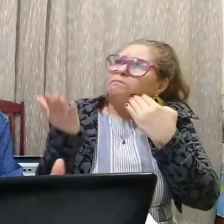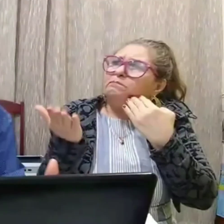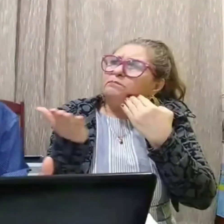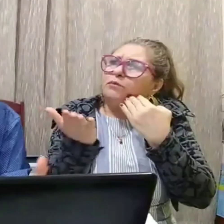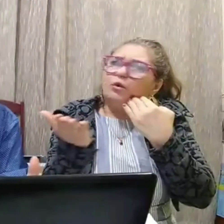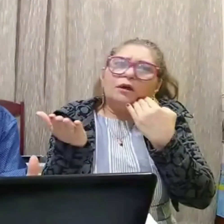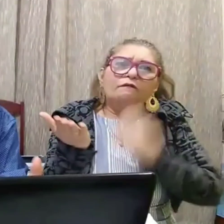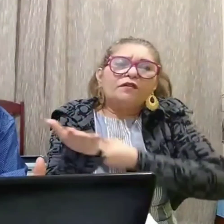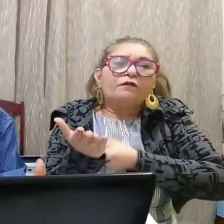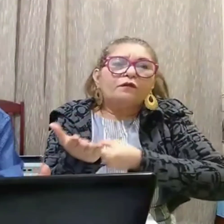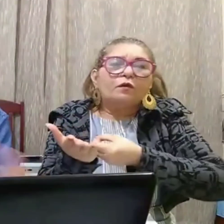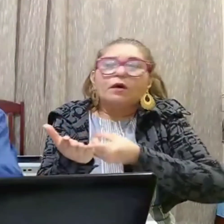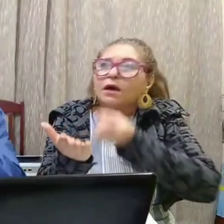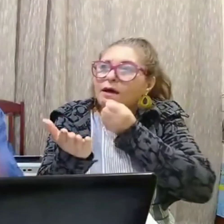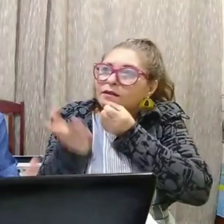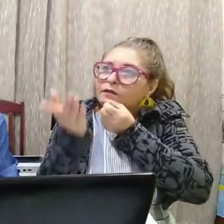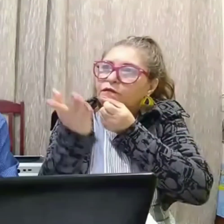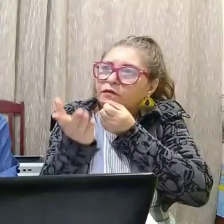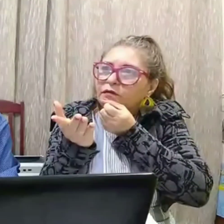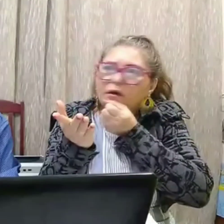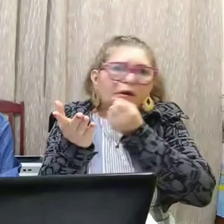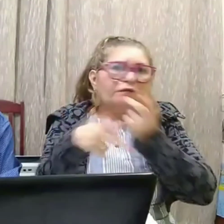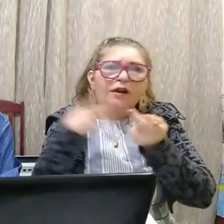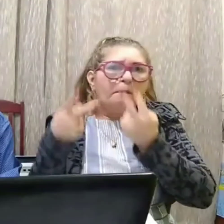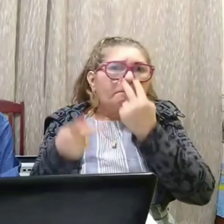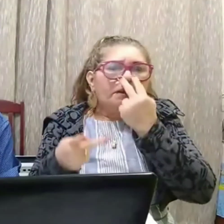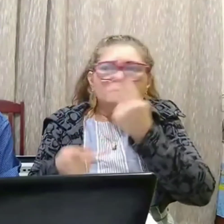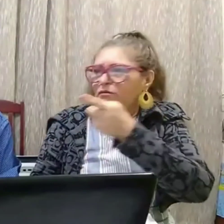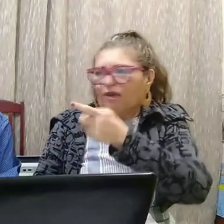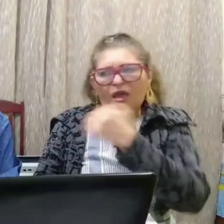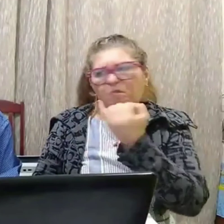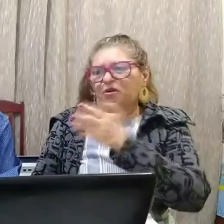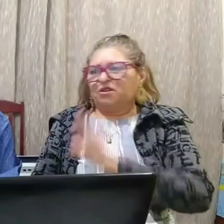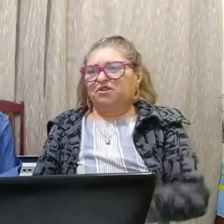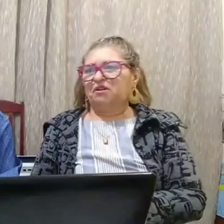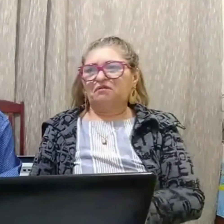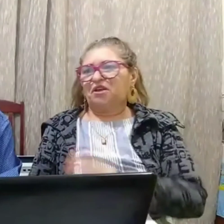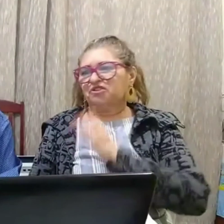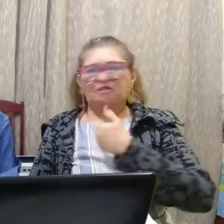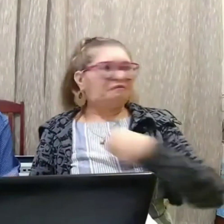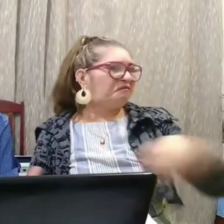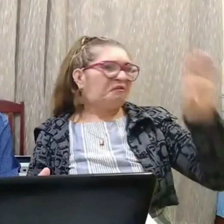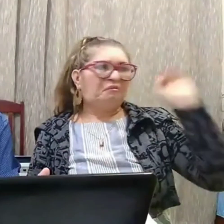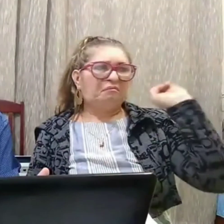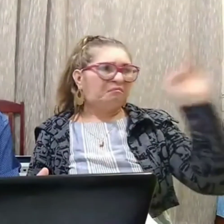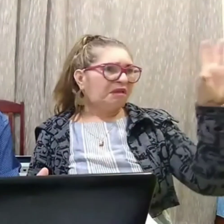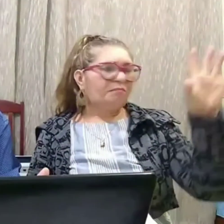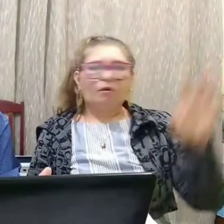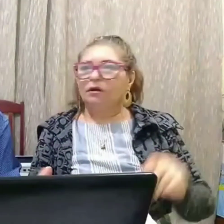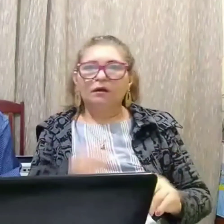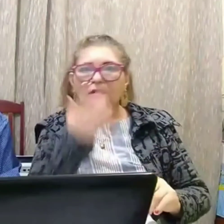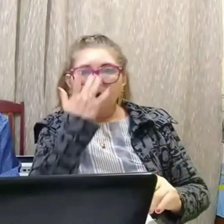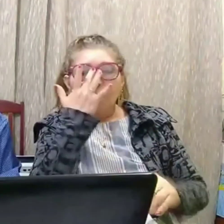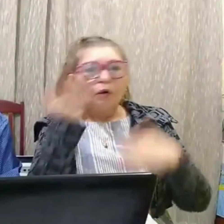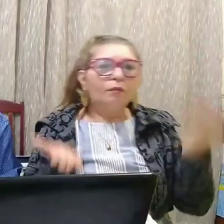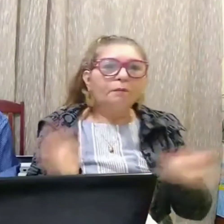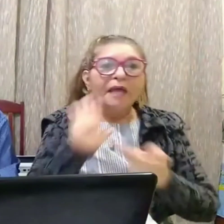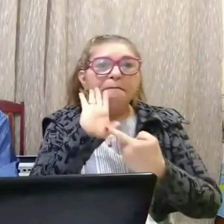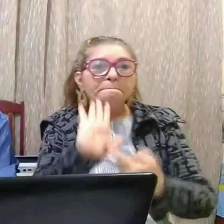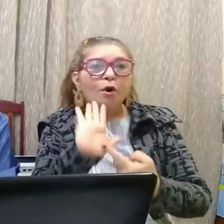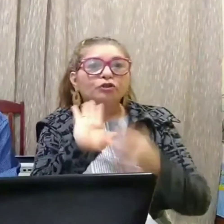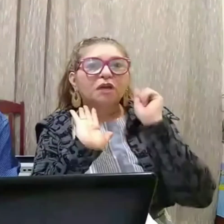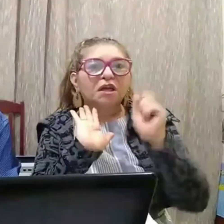mim, o senhor não é mais importante na minha vida, eu vou embora. Então isso